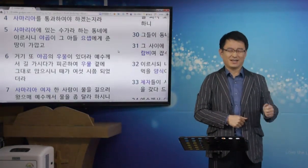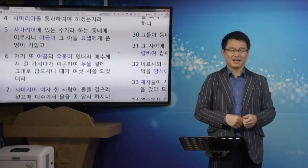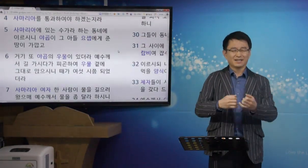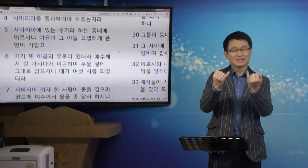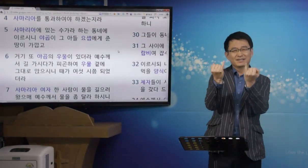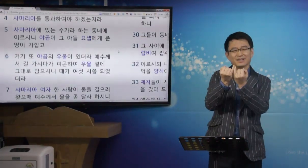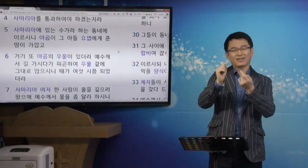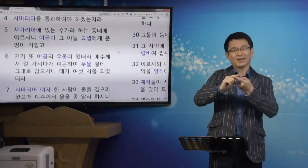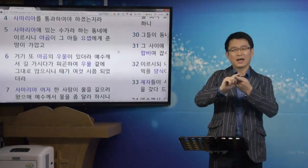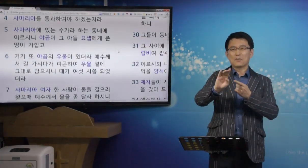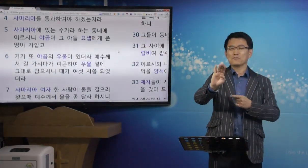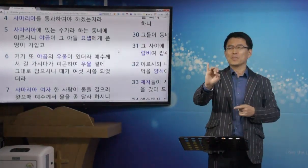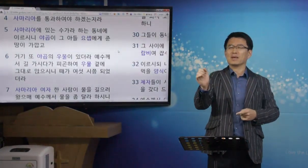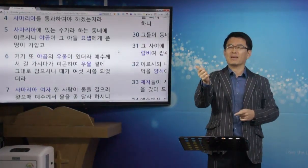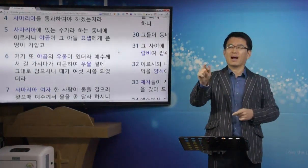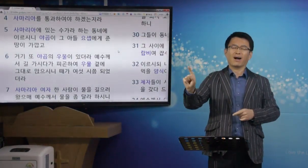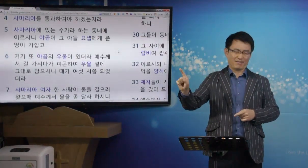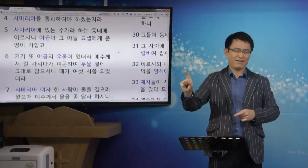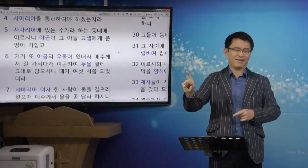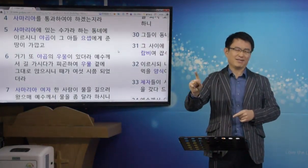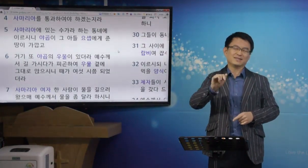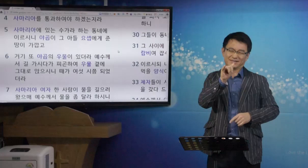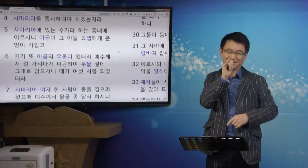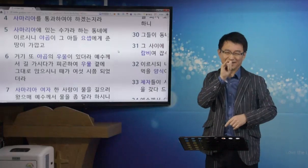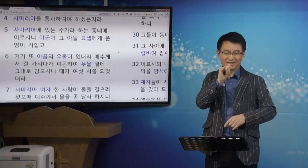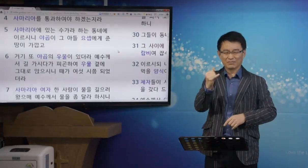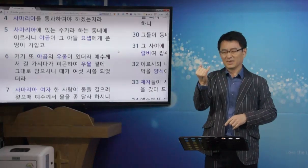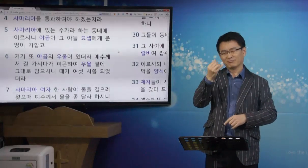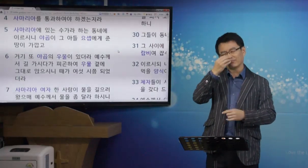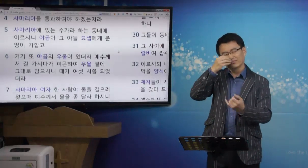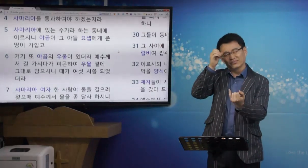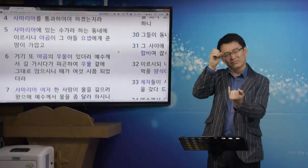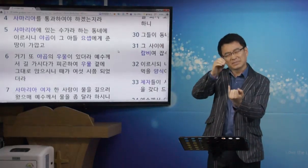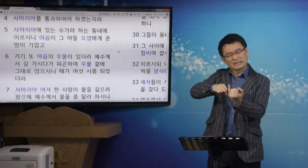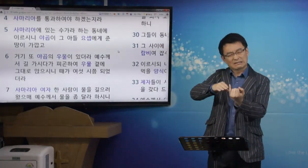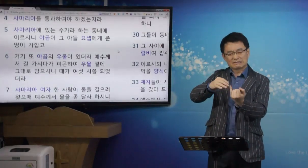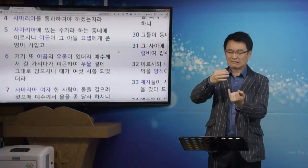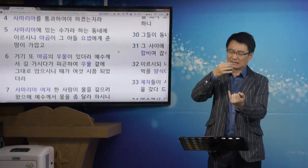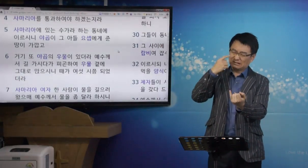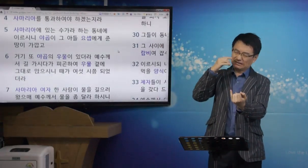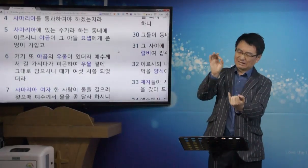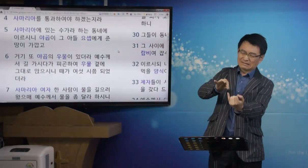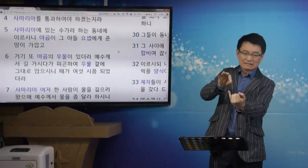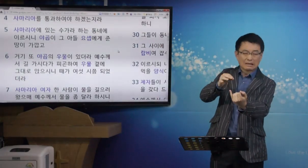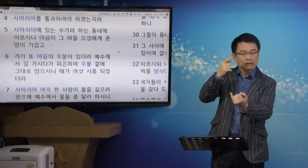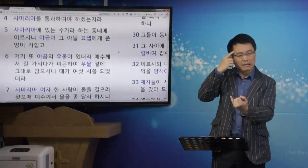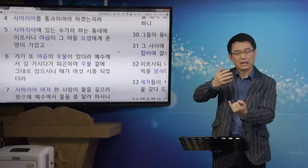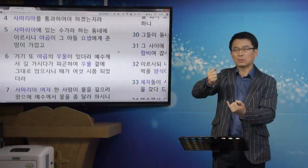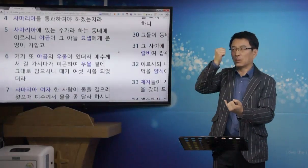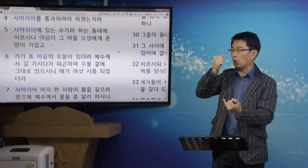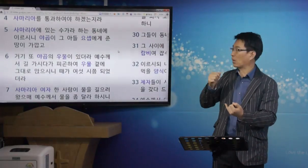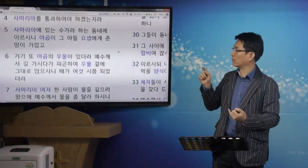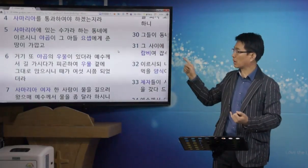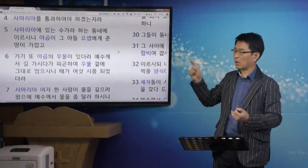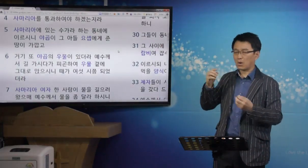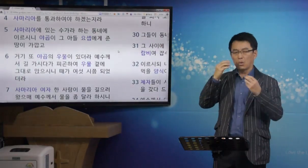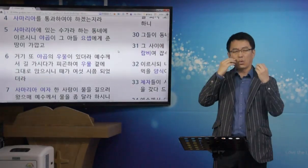남자들이 여인에 대해서 안 좋게 비하하는 그런 생각을